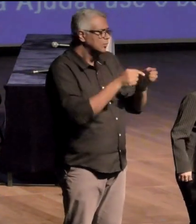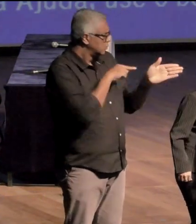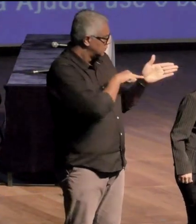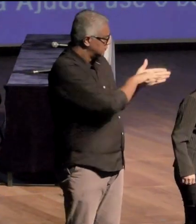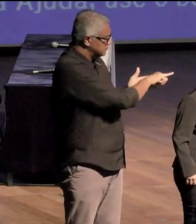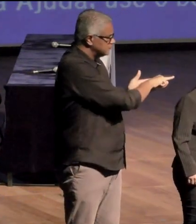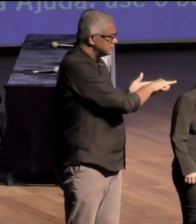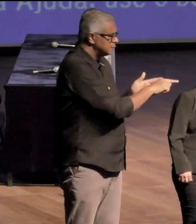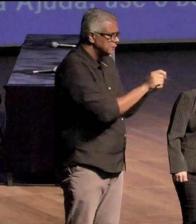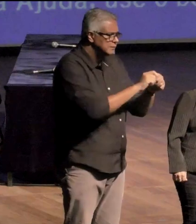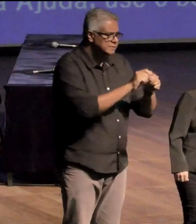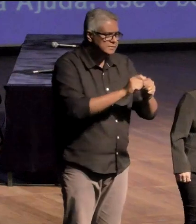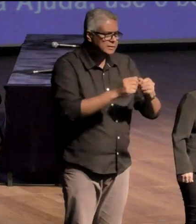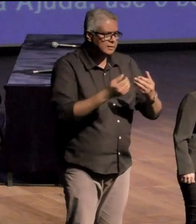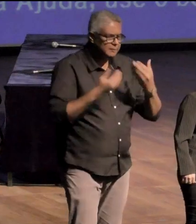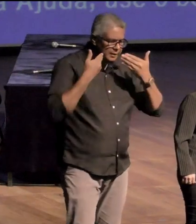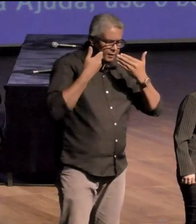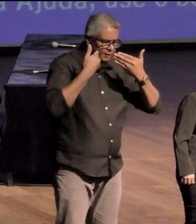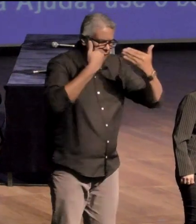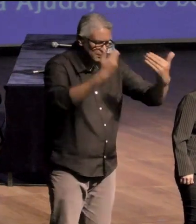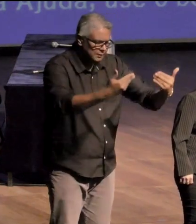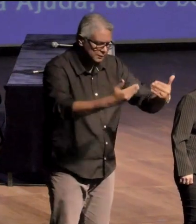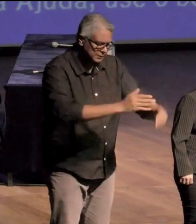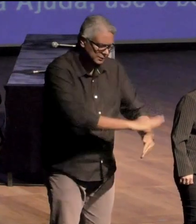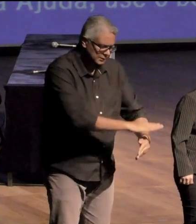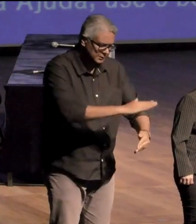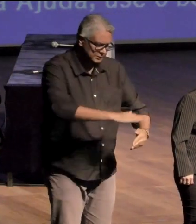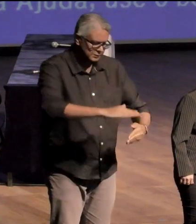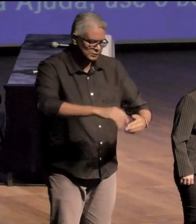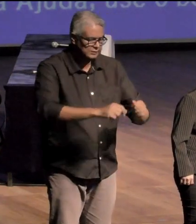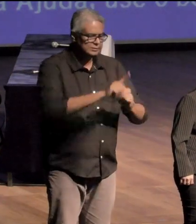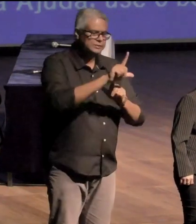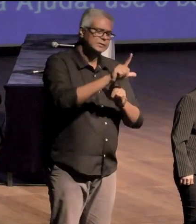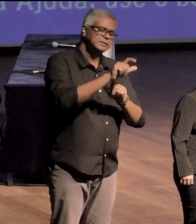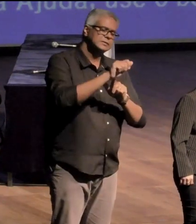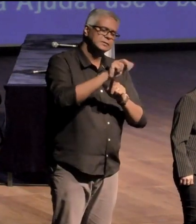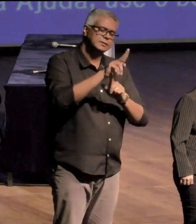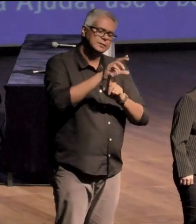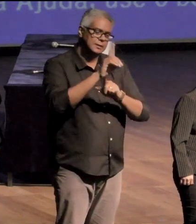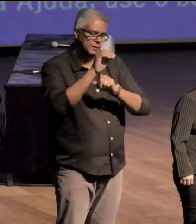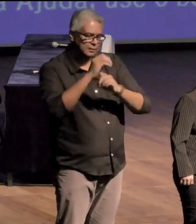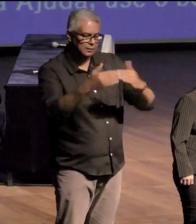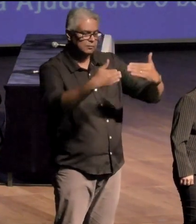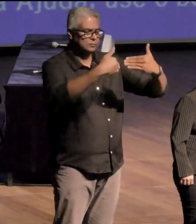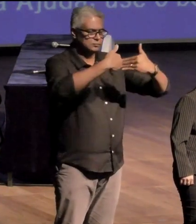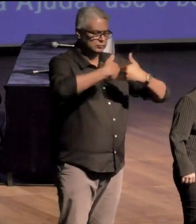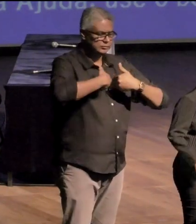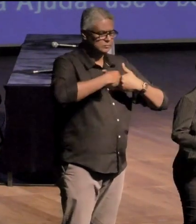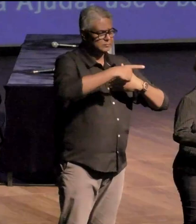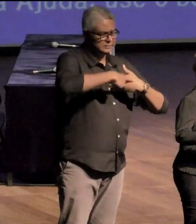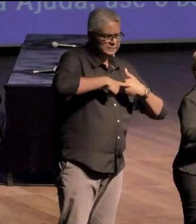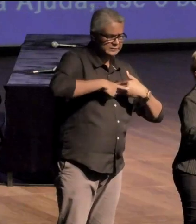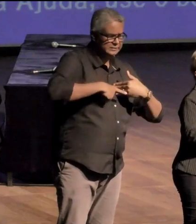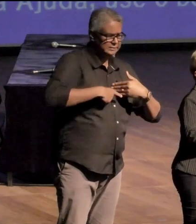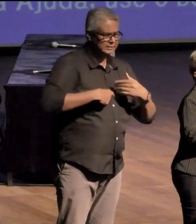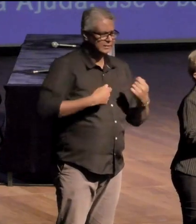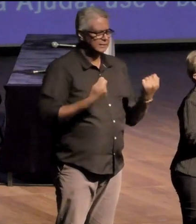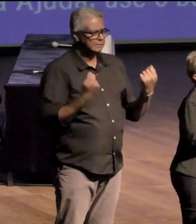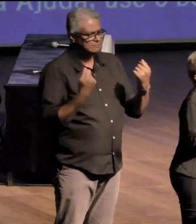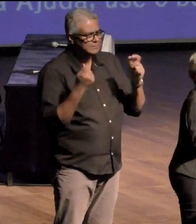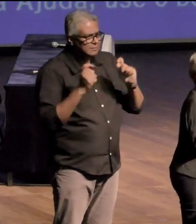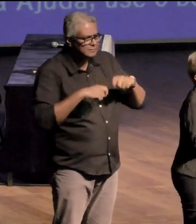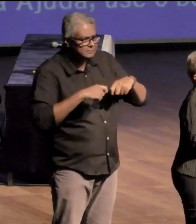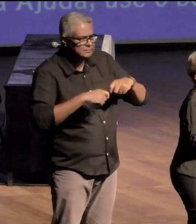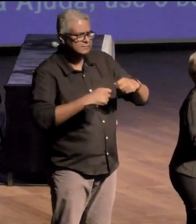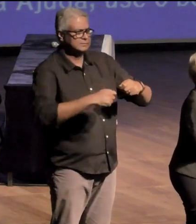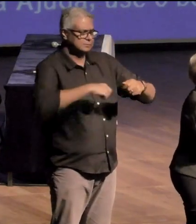nesse caso a seletividade mediante laudo autismo entra como uma necessidade alimentar especial vamos deixar para tirar essa dúvida